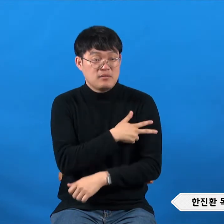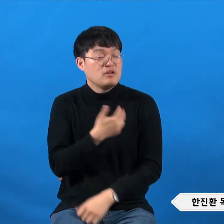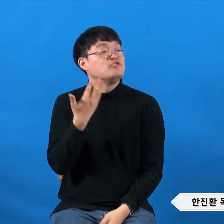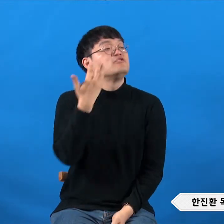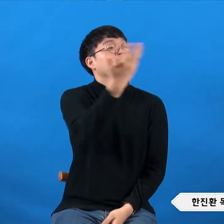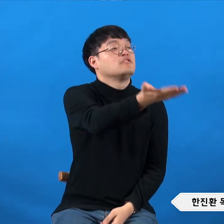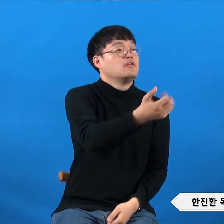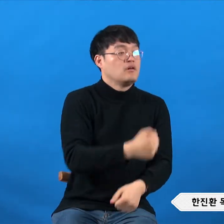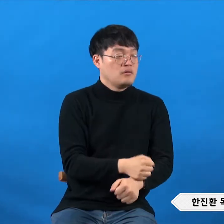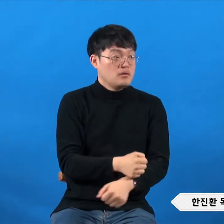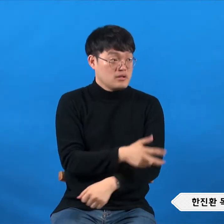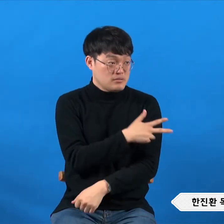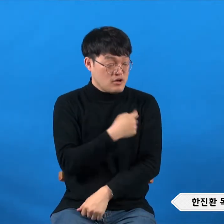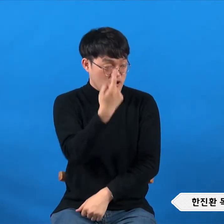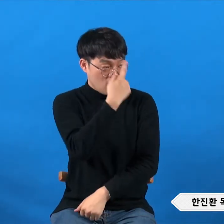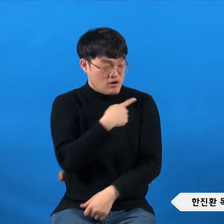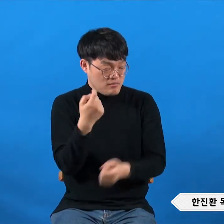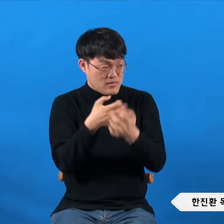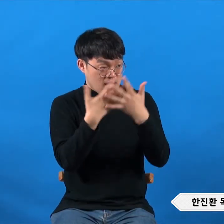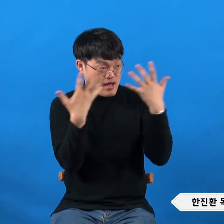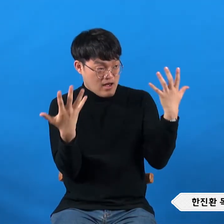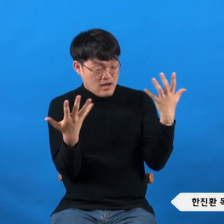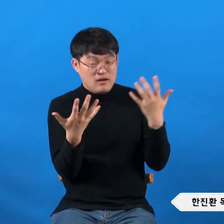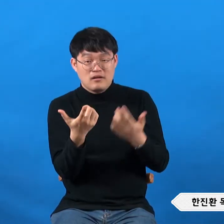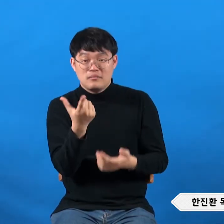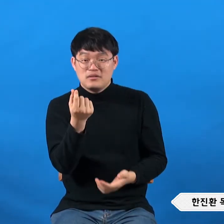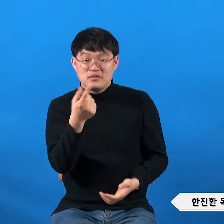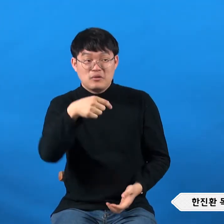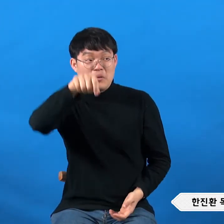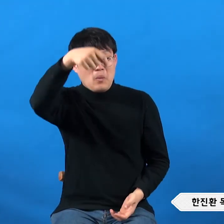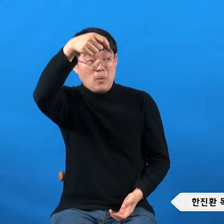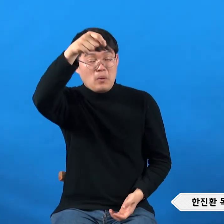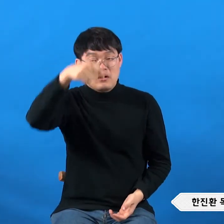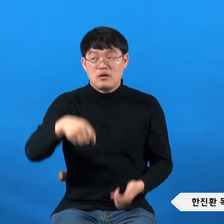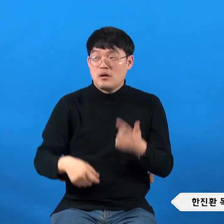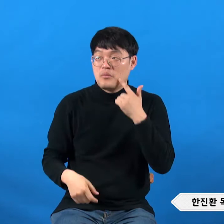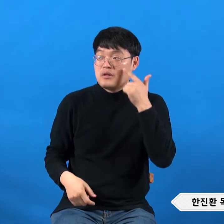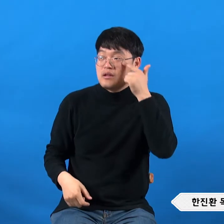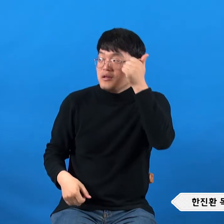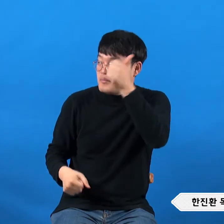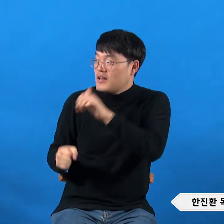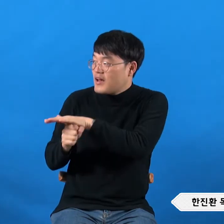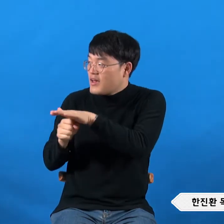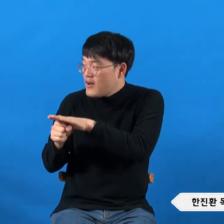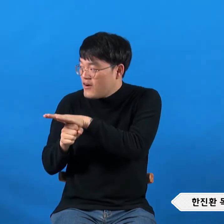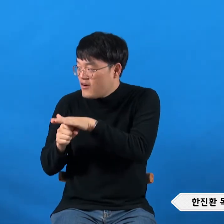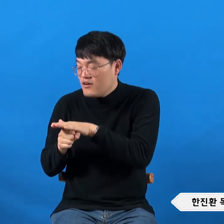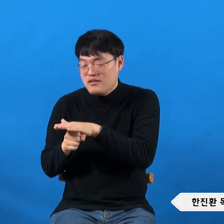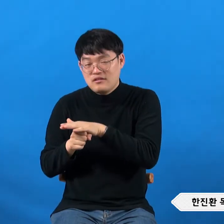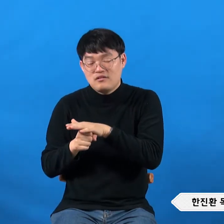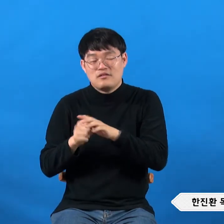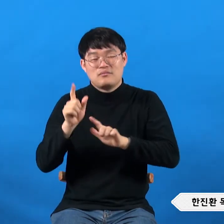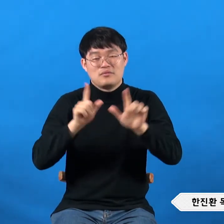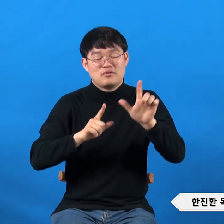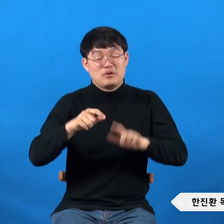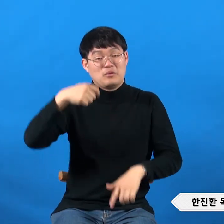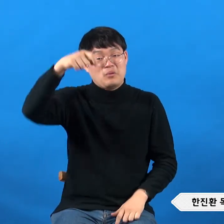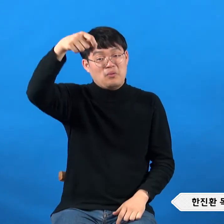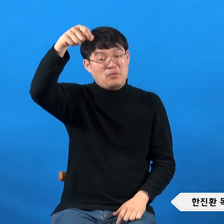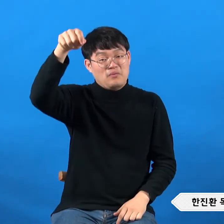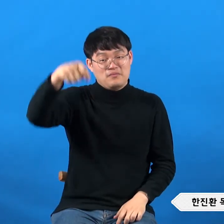집사님 드릴게요. 해보세요. 보세요. 지금 벌써 얼굴 표정이 달라지지 않습니까? 목사님 사랑해요. 그 표정입니다.